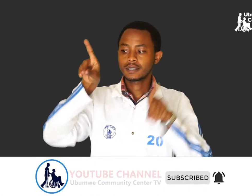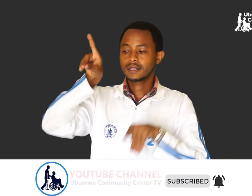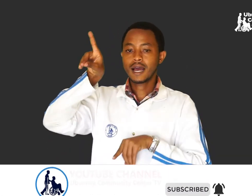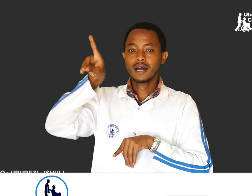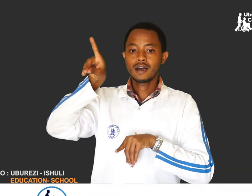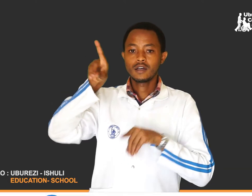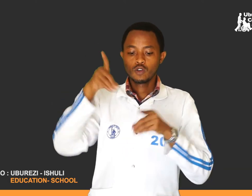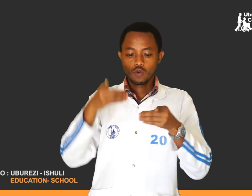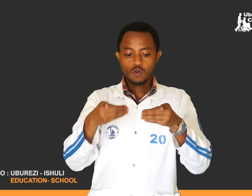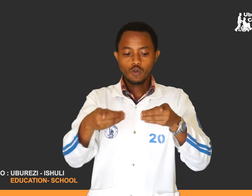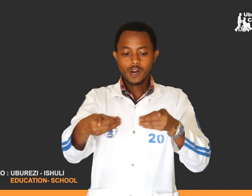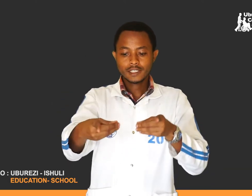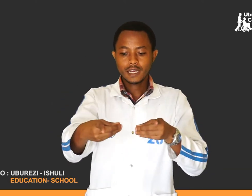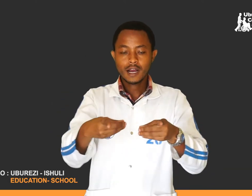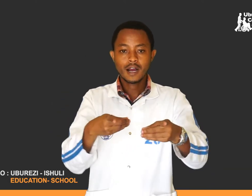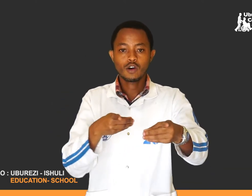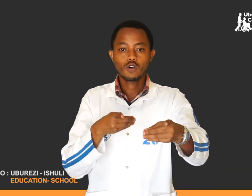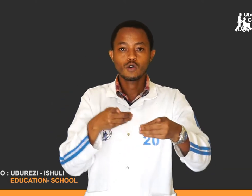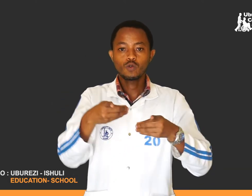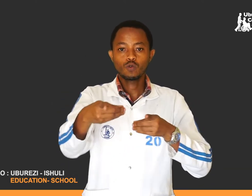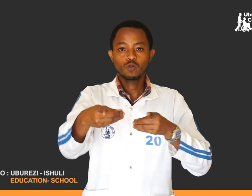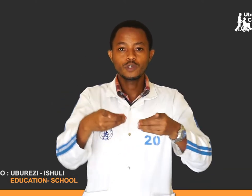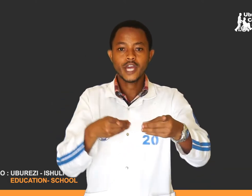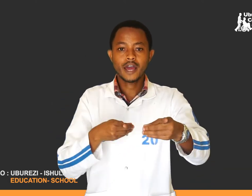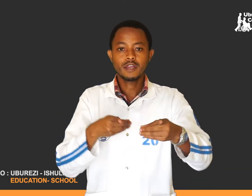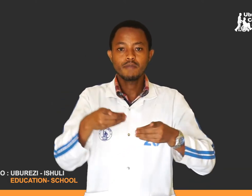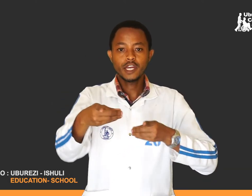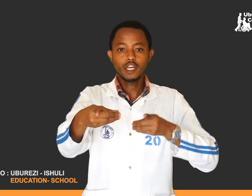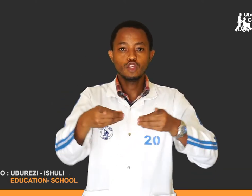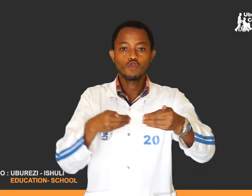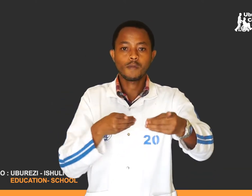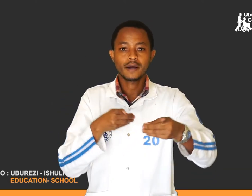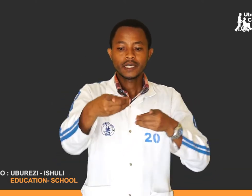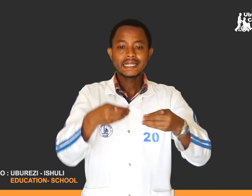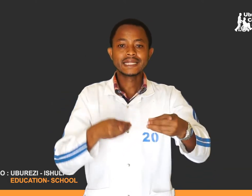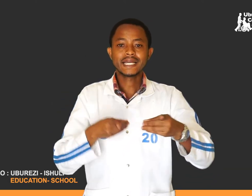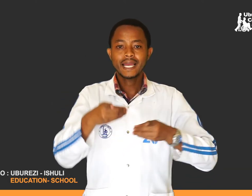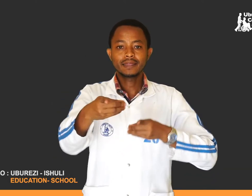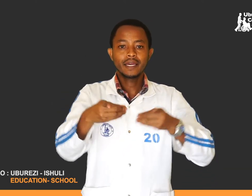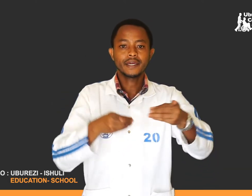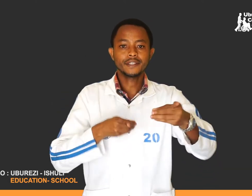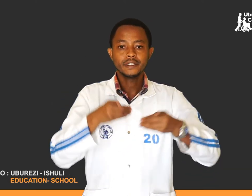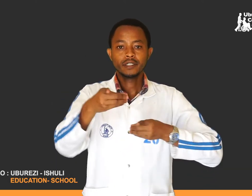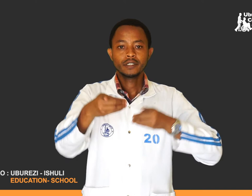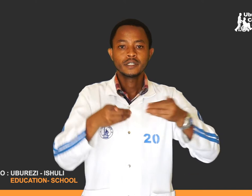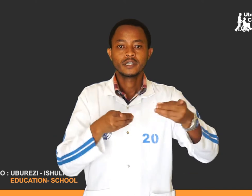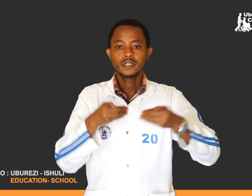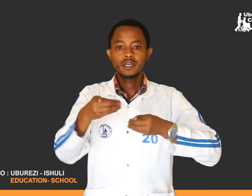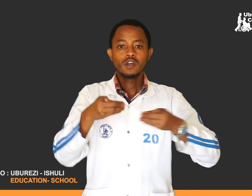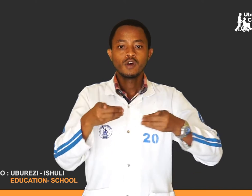da ugasa nkaho ujyana imbere n'inyuma. Directeri,